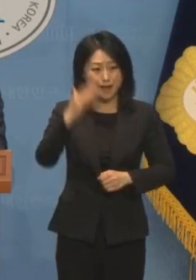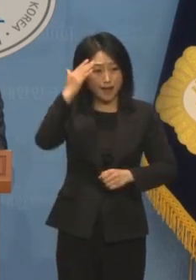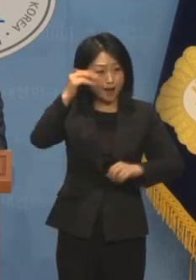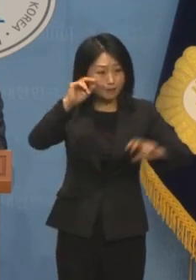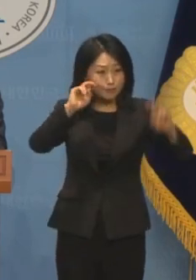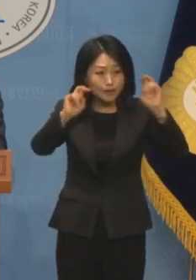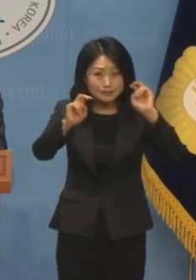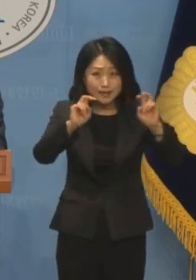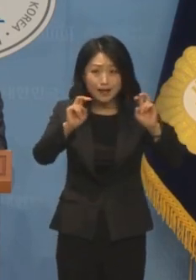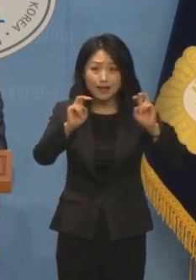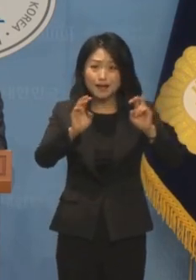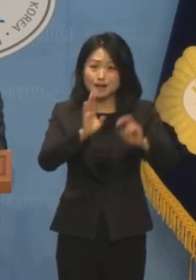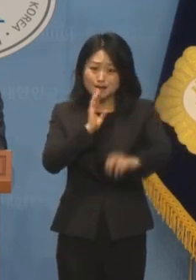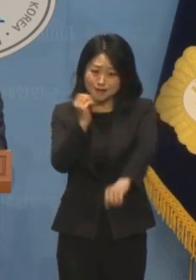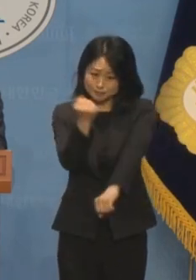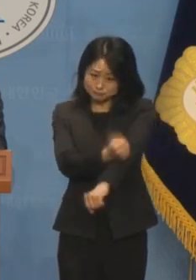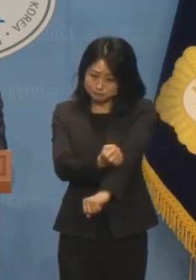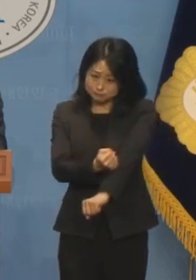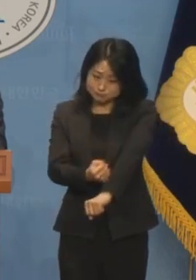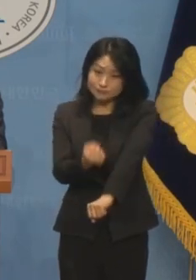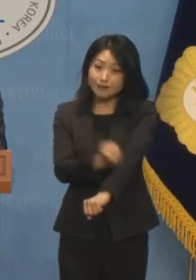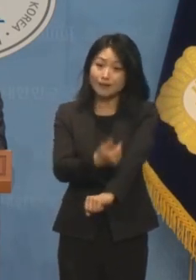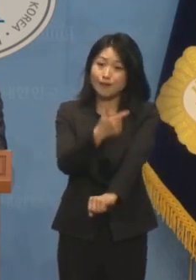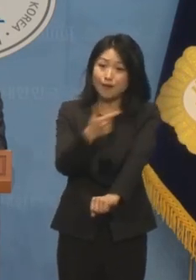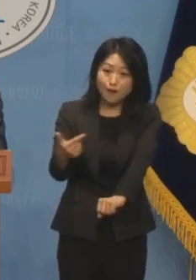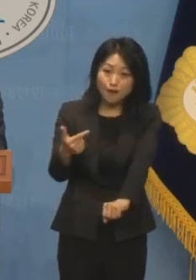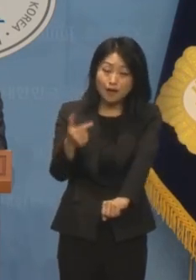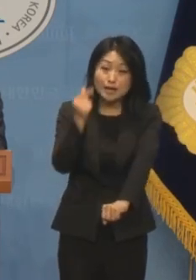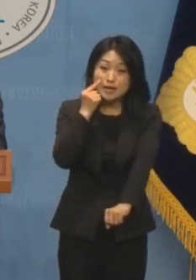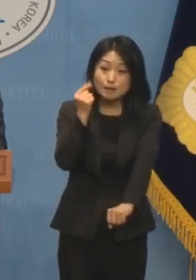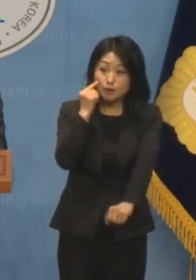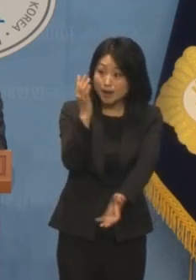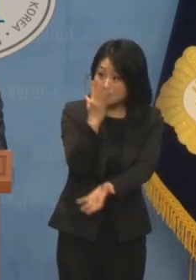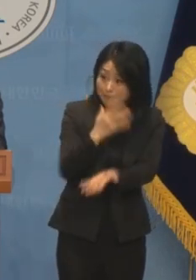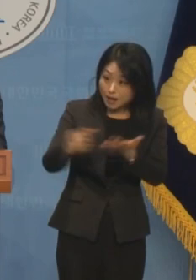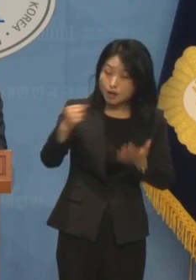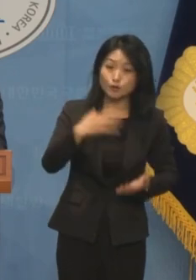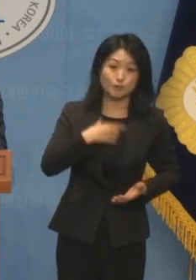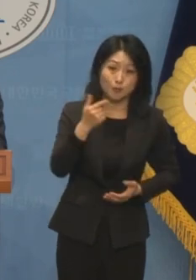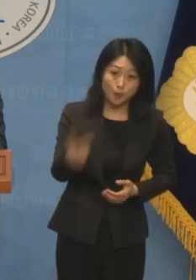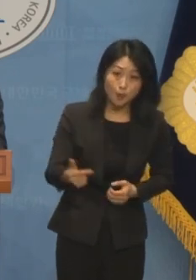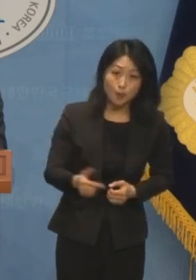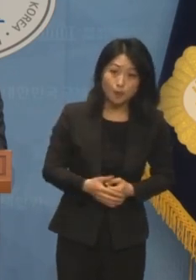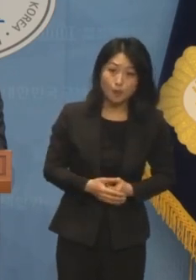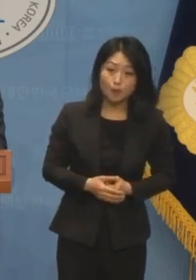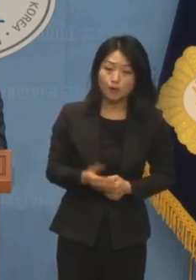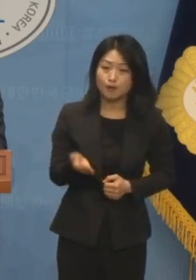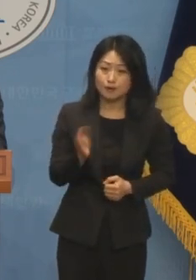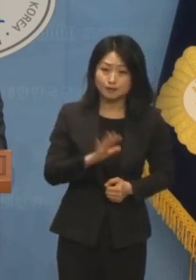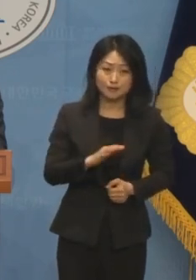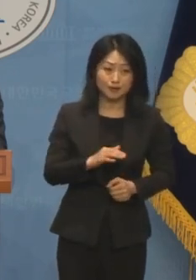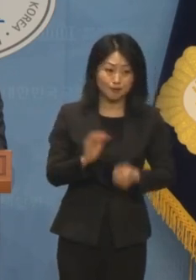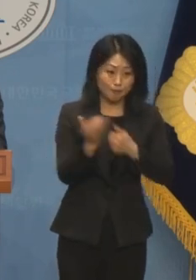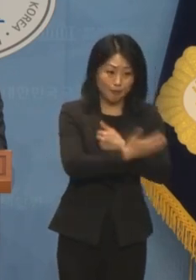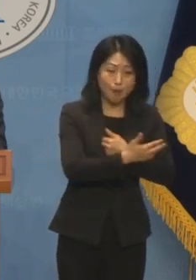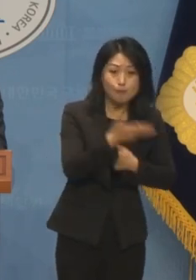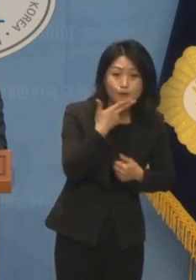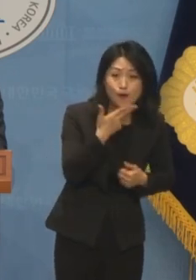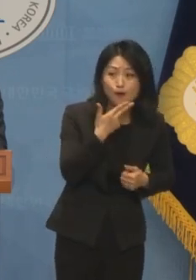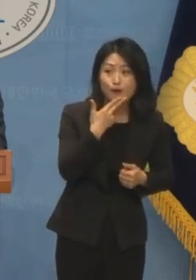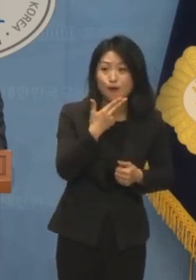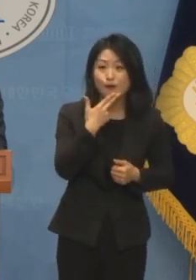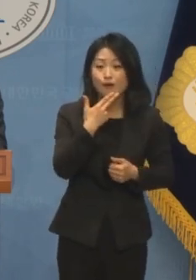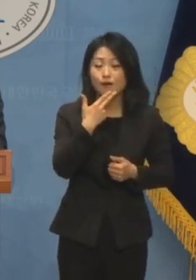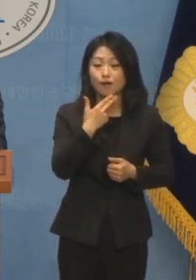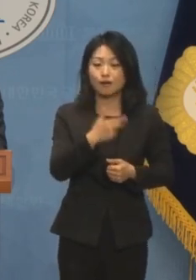흘려 일군 글로벌 플랫폼 사업을 통째로 빼앗기게 생겼는데 앞장서 막아주지는 못할 망정